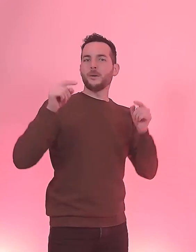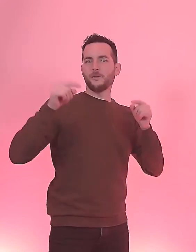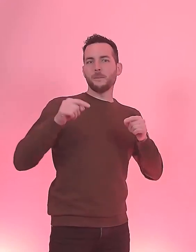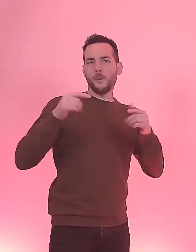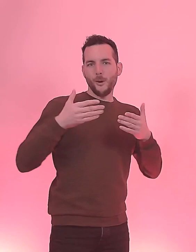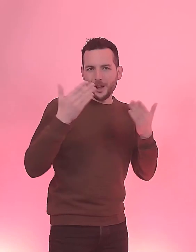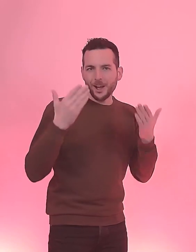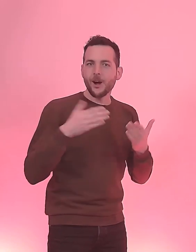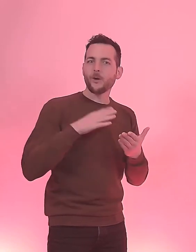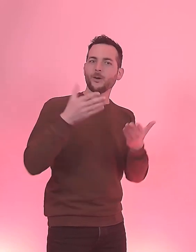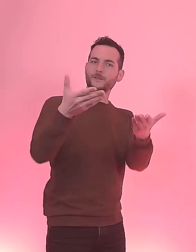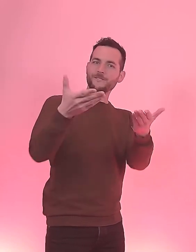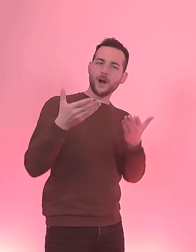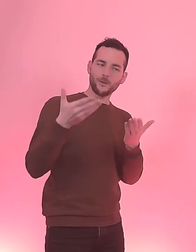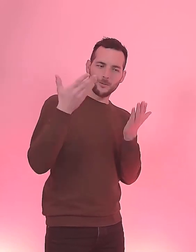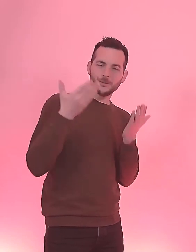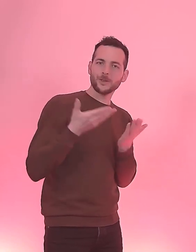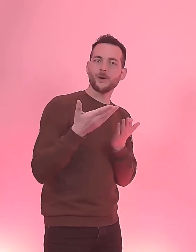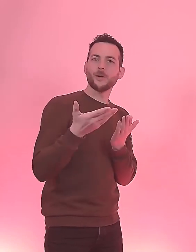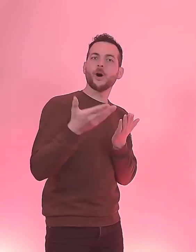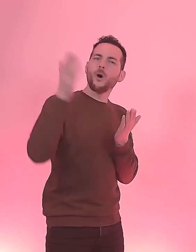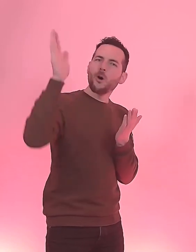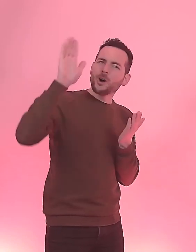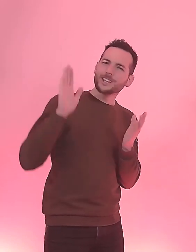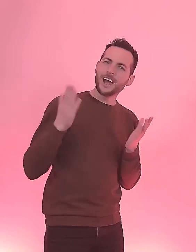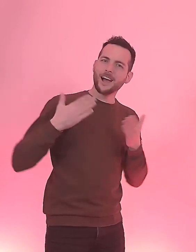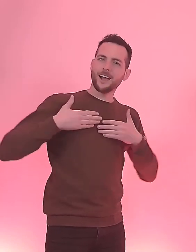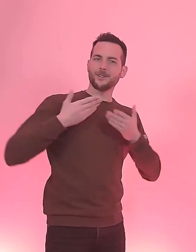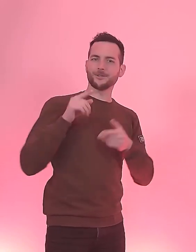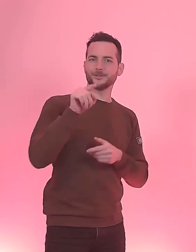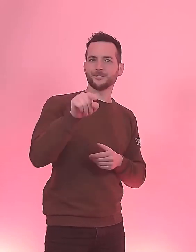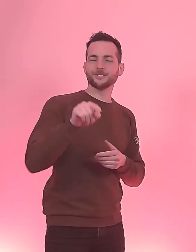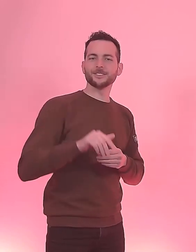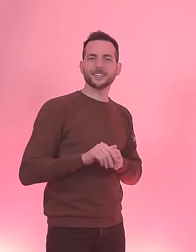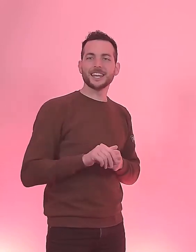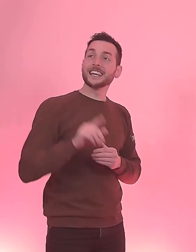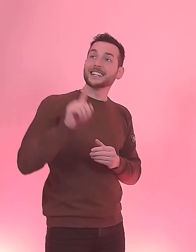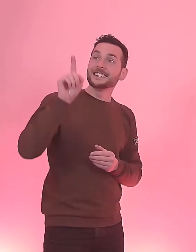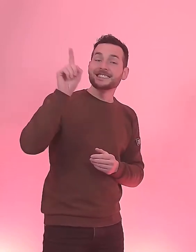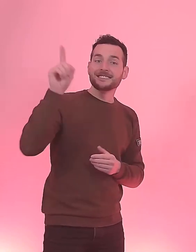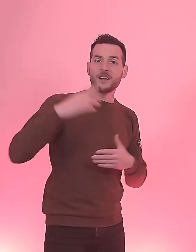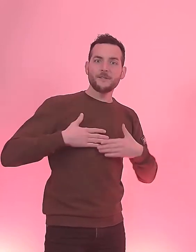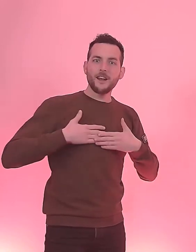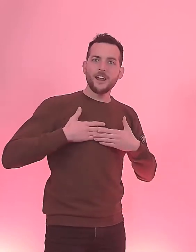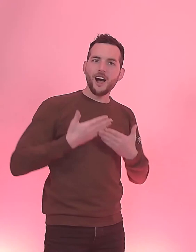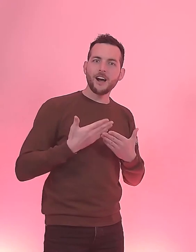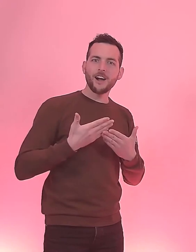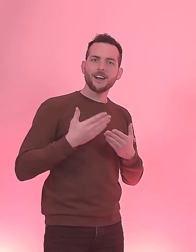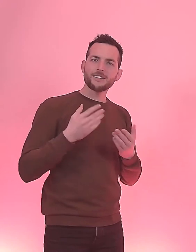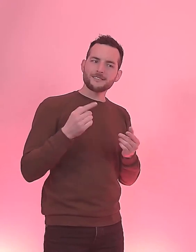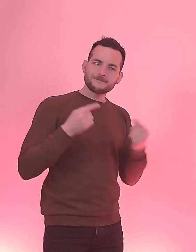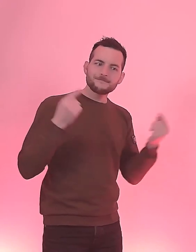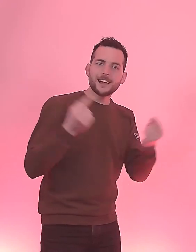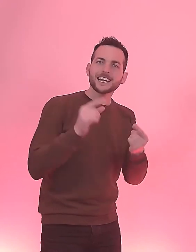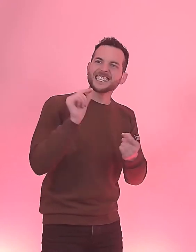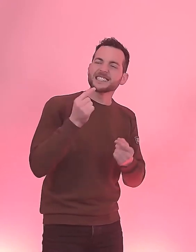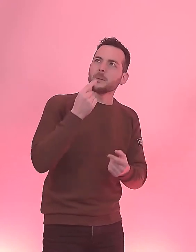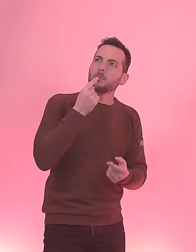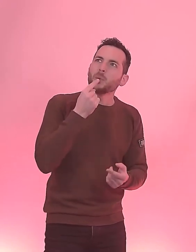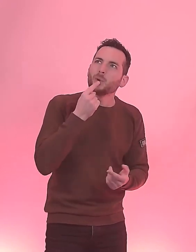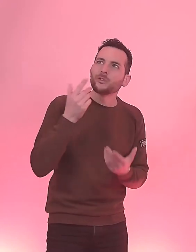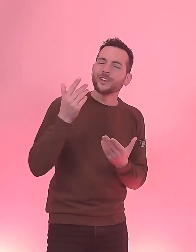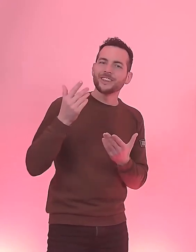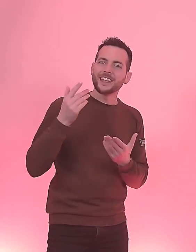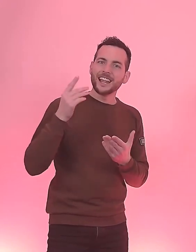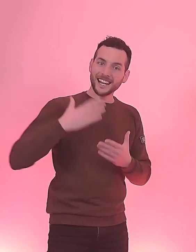heten god houdt van jou het is zijn verlangen dat wij iets gaan proeven van die